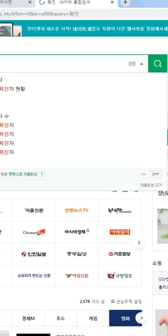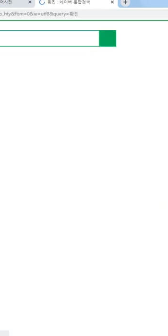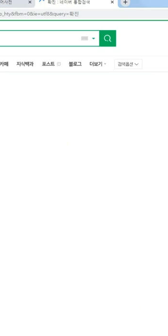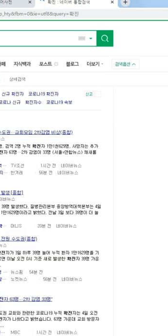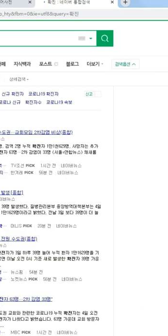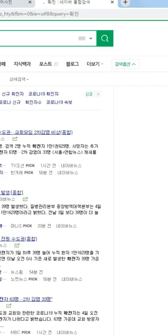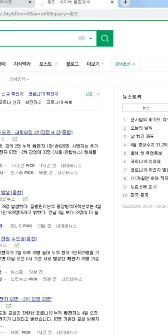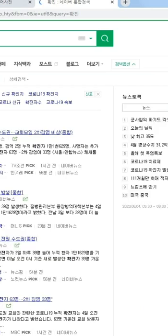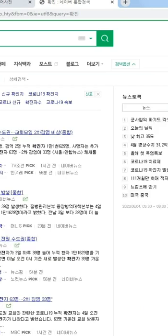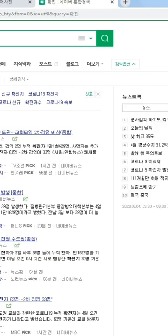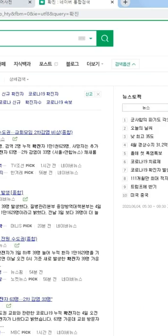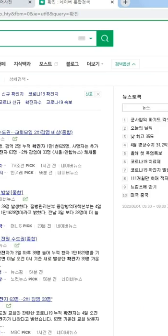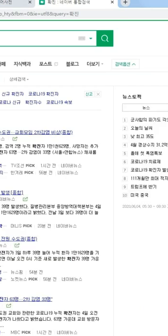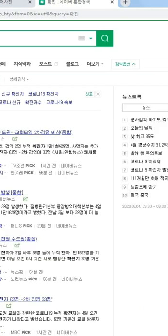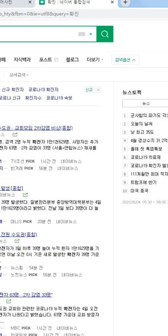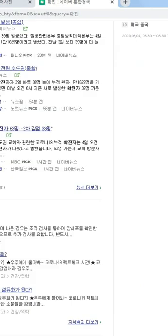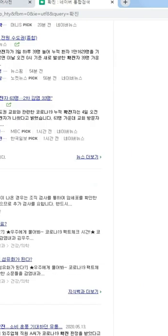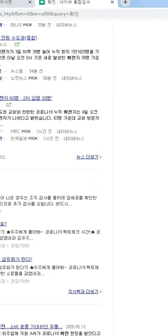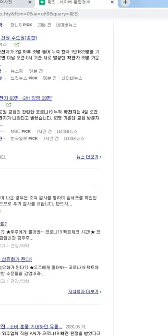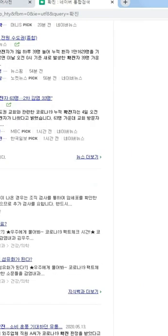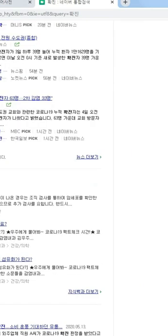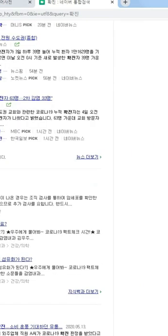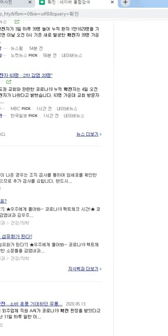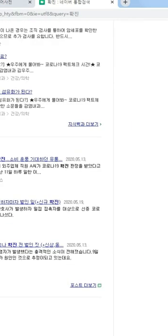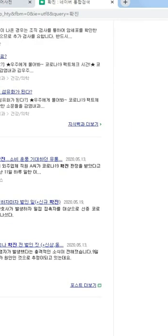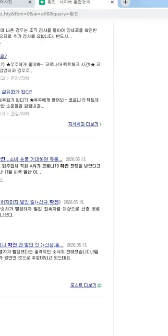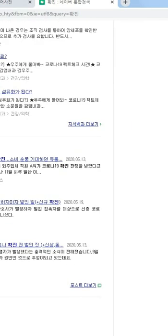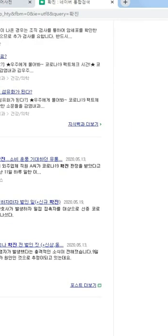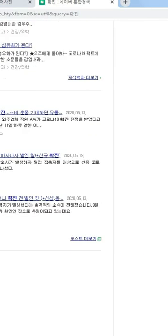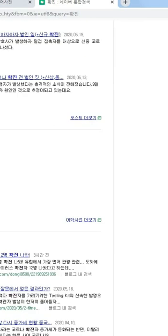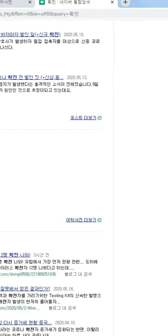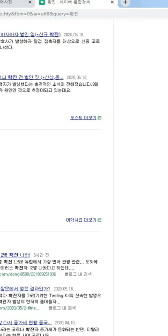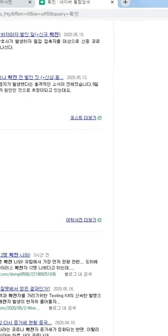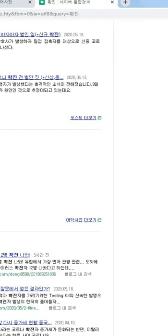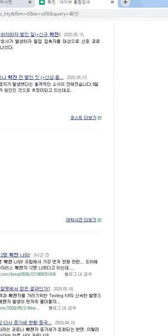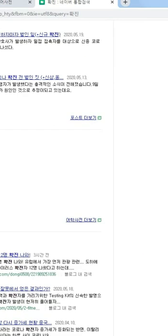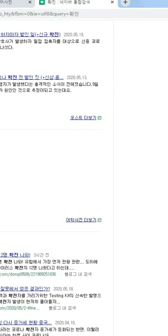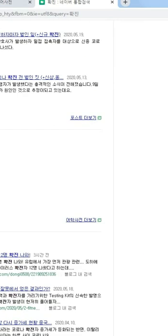확진 찾아보면은 이제 국어 사전에